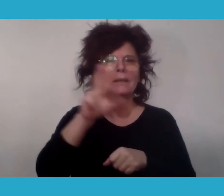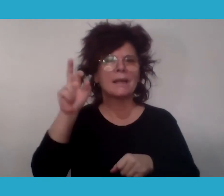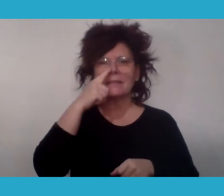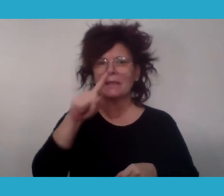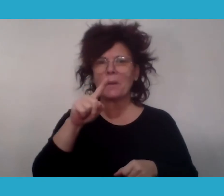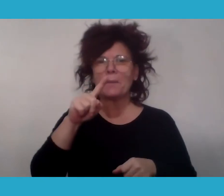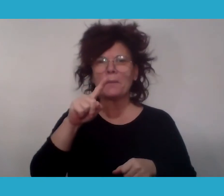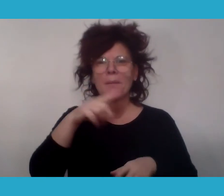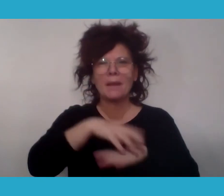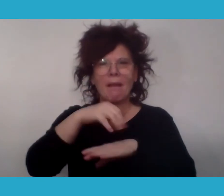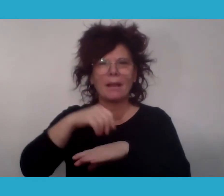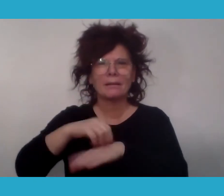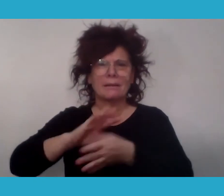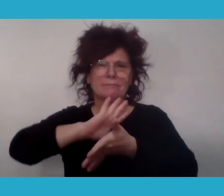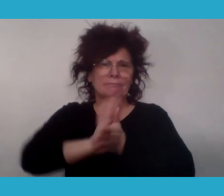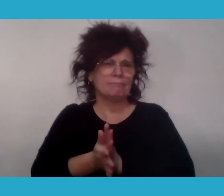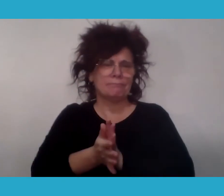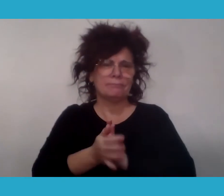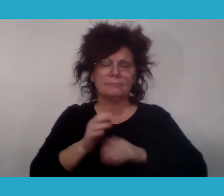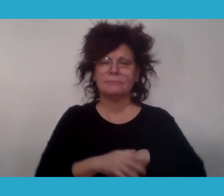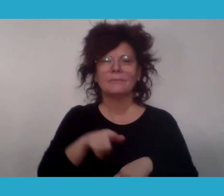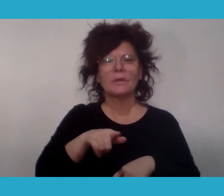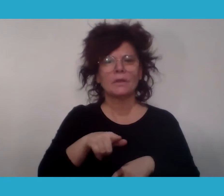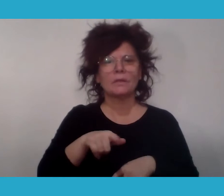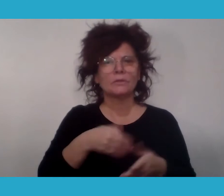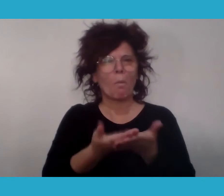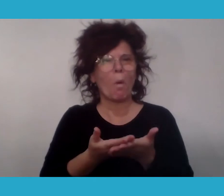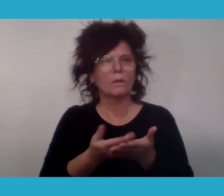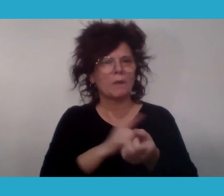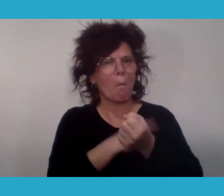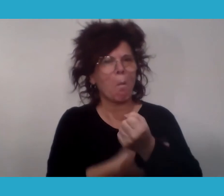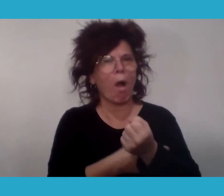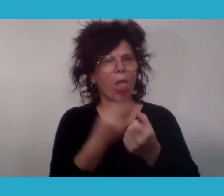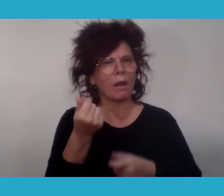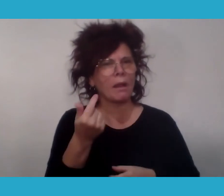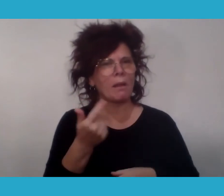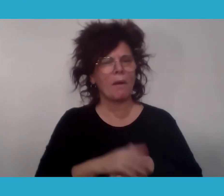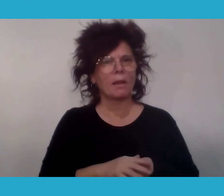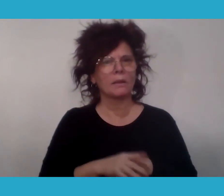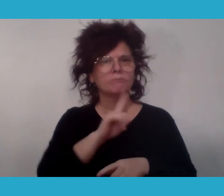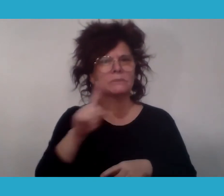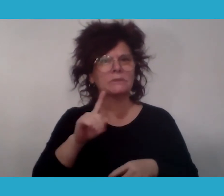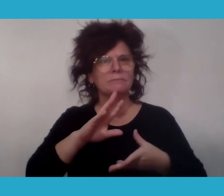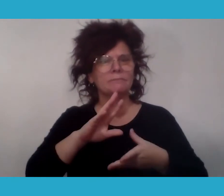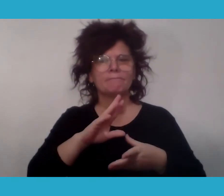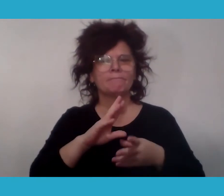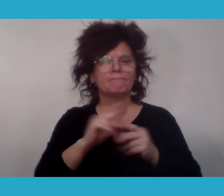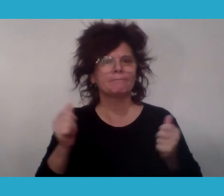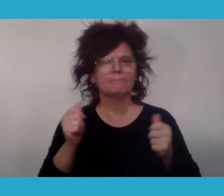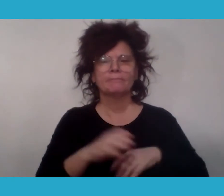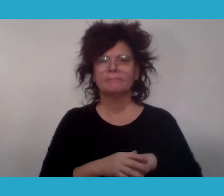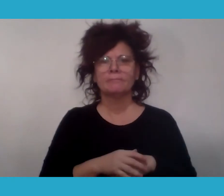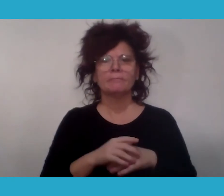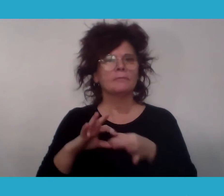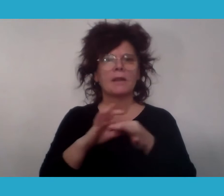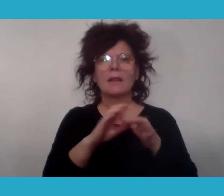un año, es una locura, dice. Ello muestra el poder de nuestro capitalismo que no cesa. Cita el artículo 41 de la